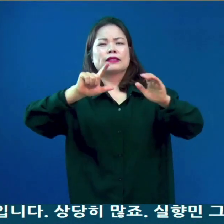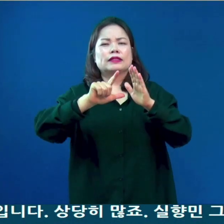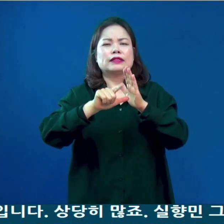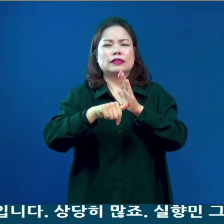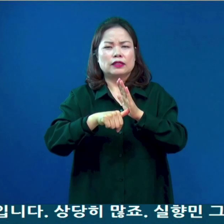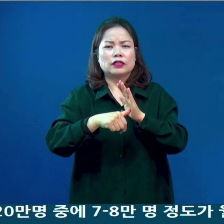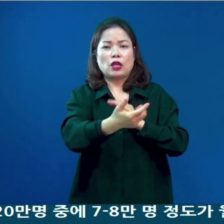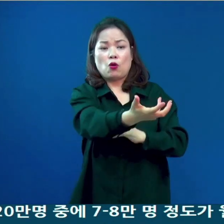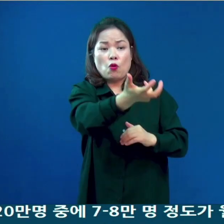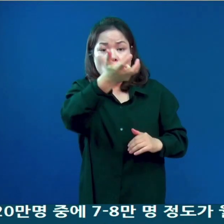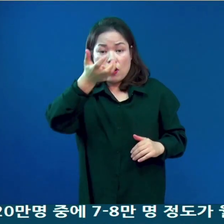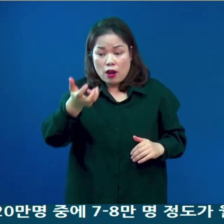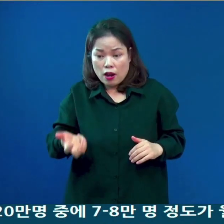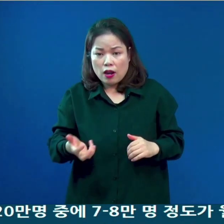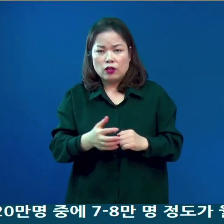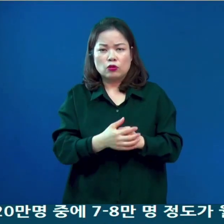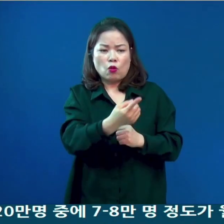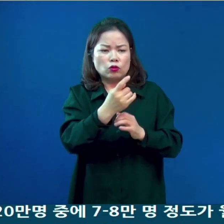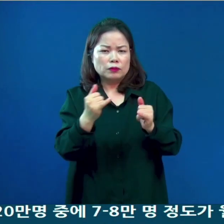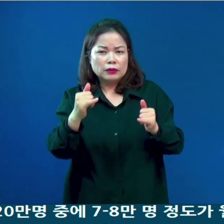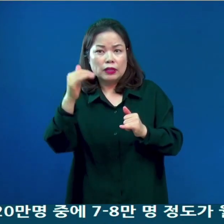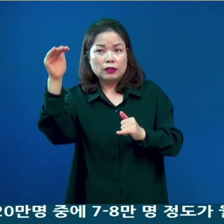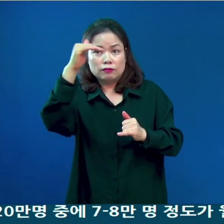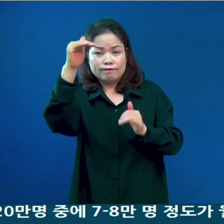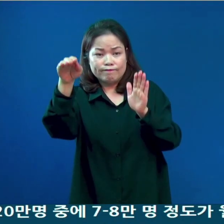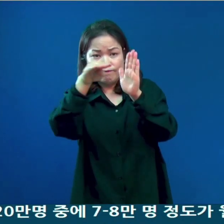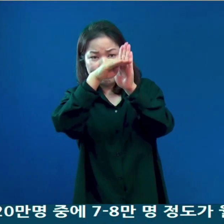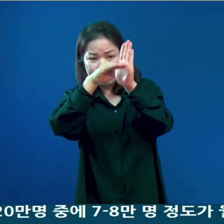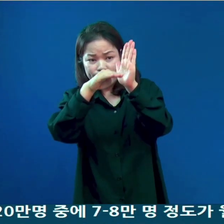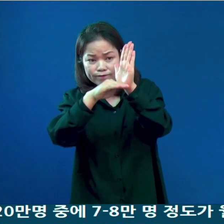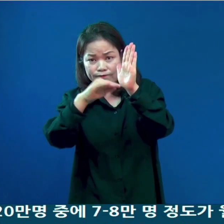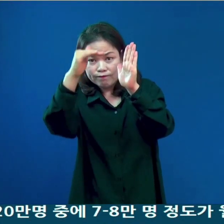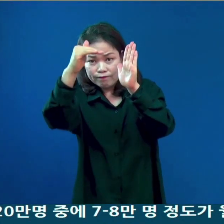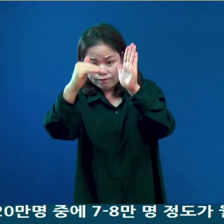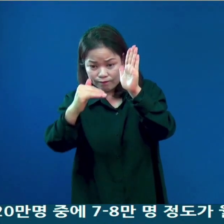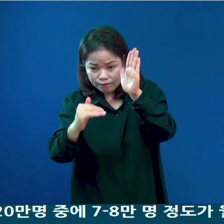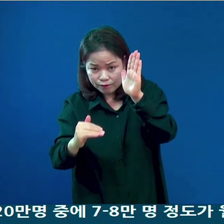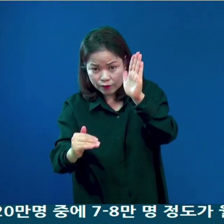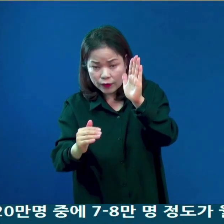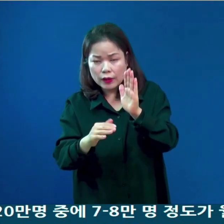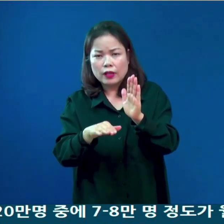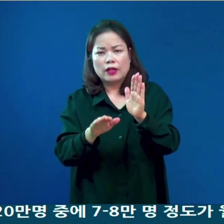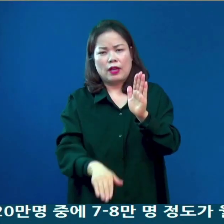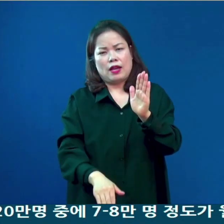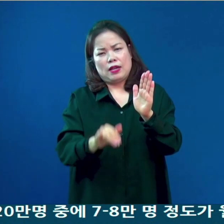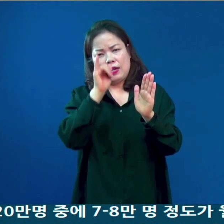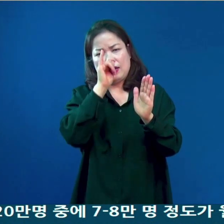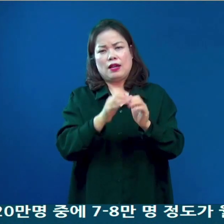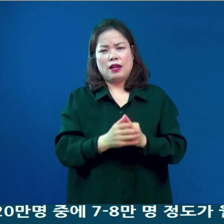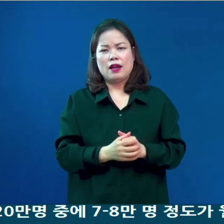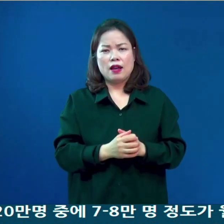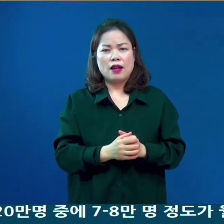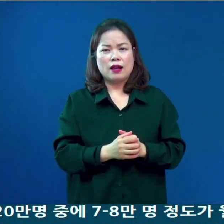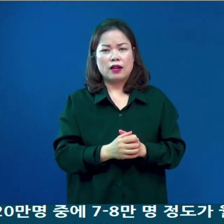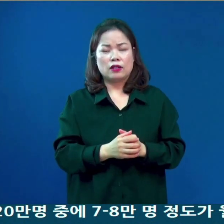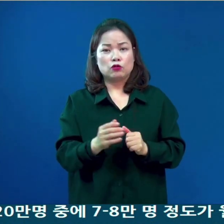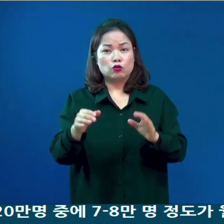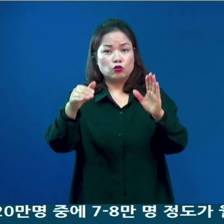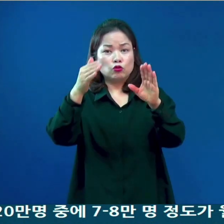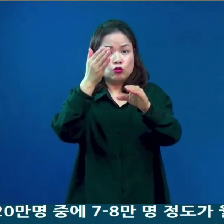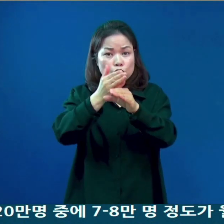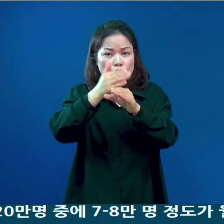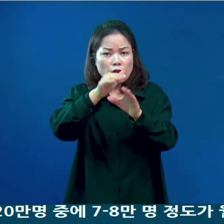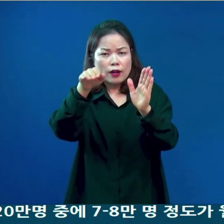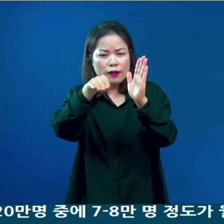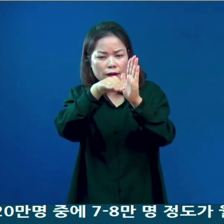주로 왔는데요. 층이 있습니다. 오신 분들도 층이 있을 거 아니에요. 계층들이 있을 거 아니에요. 하층민들이 있었겠죠. 그 다음에 또